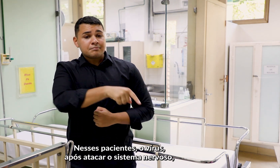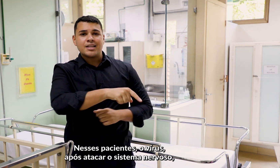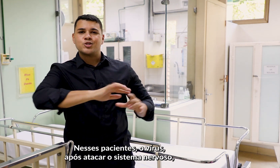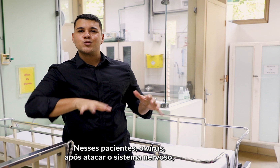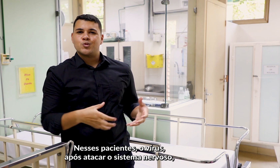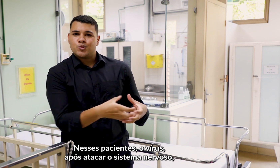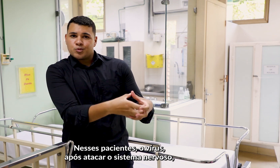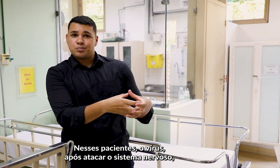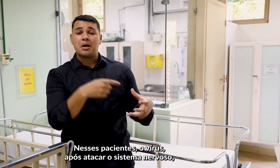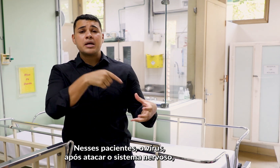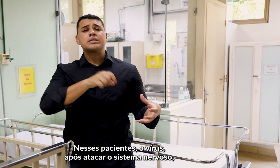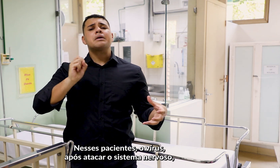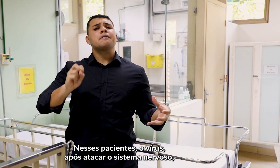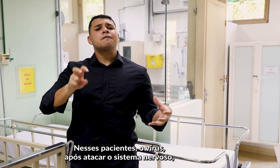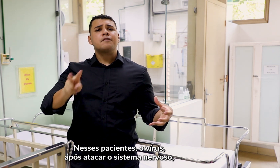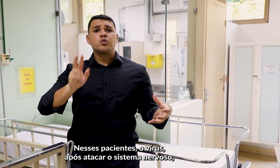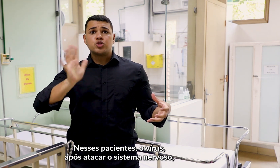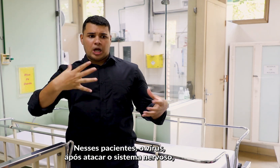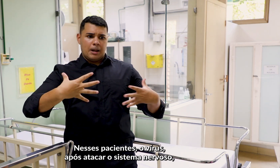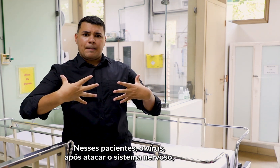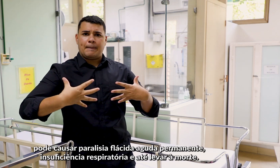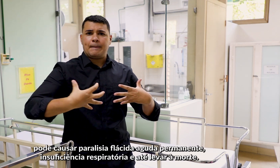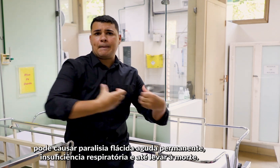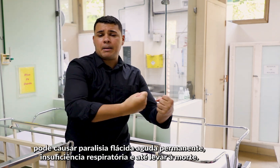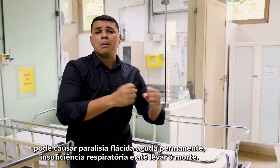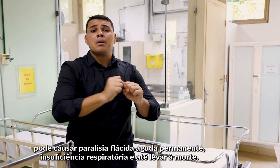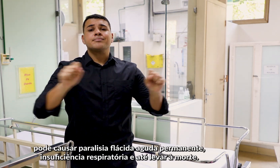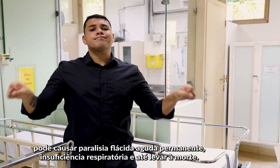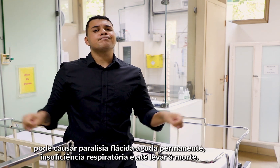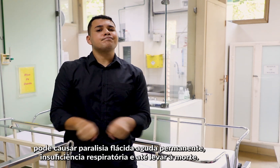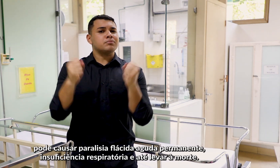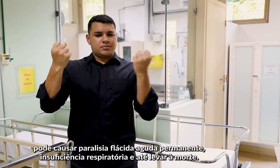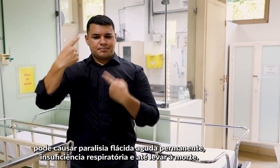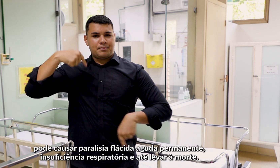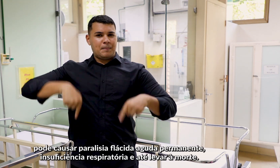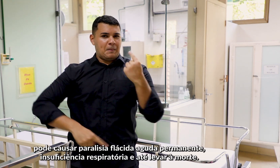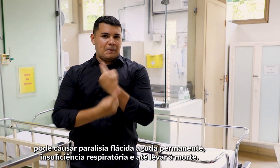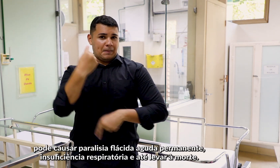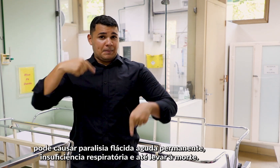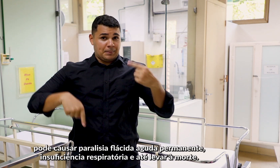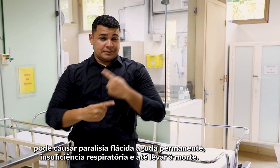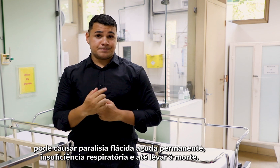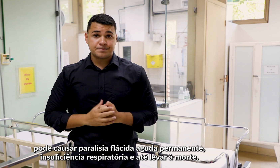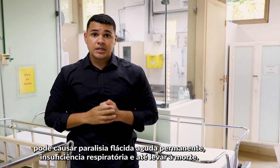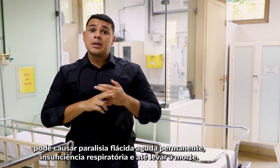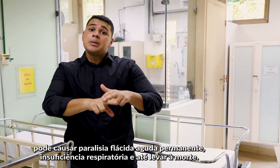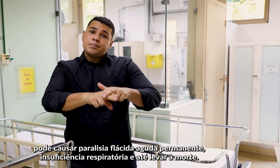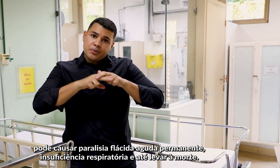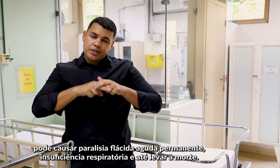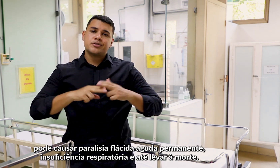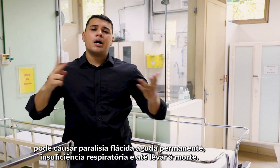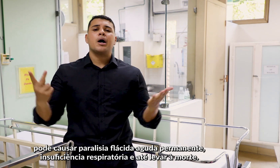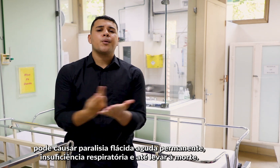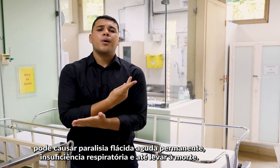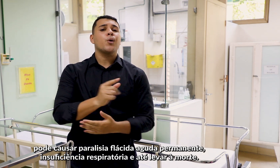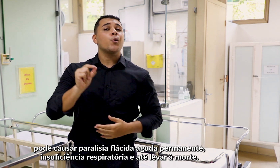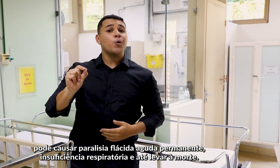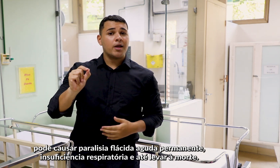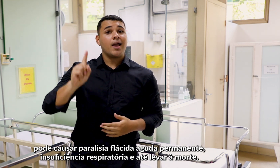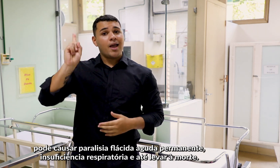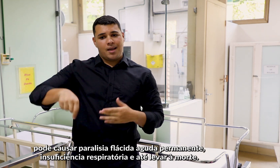vírus, após atacar o sistema nervoso, pode causar paralisia flácida aguda